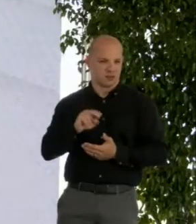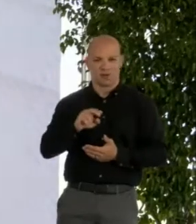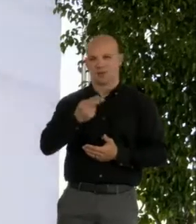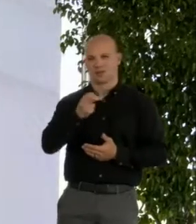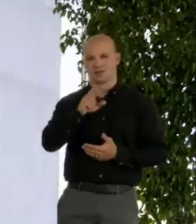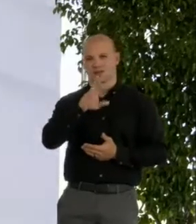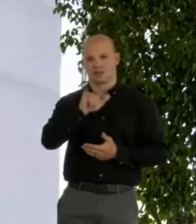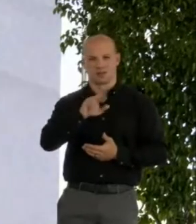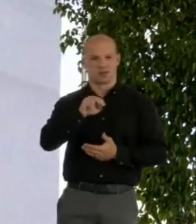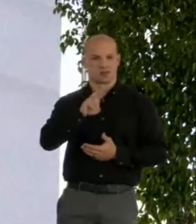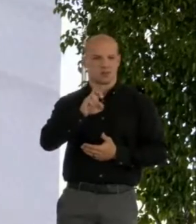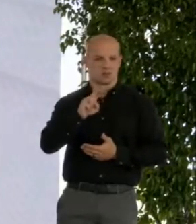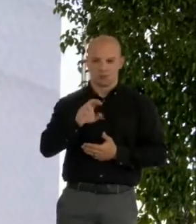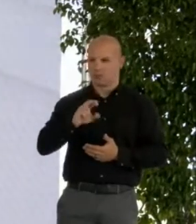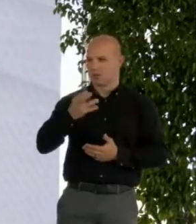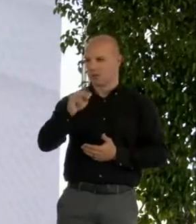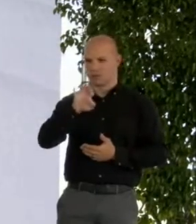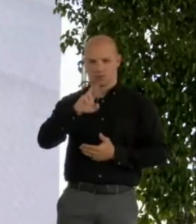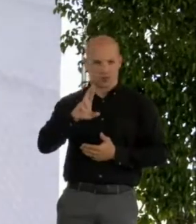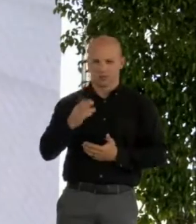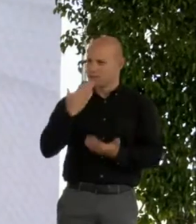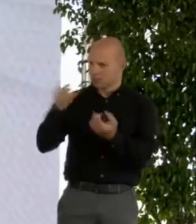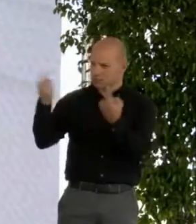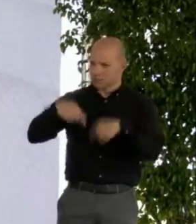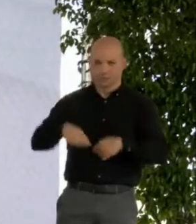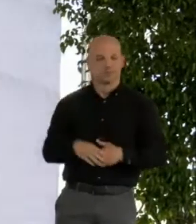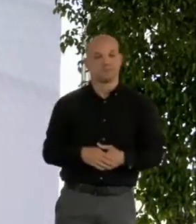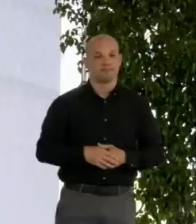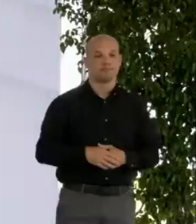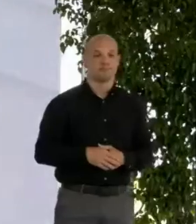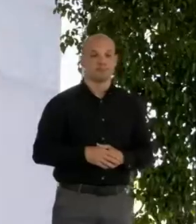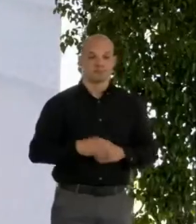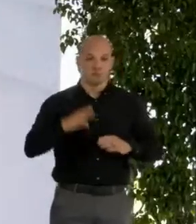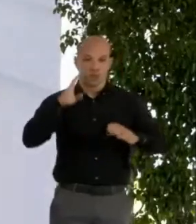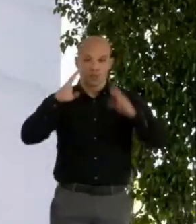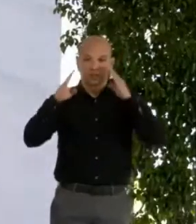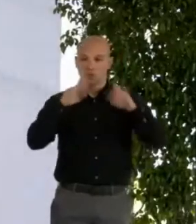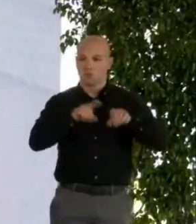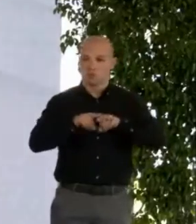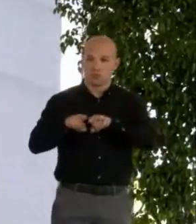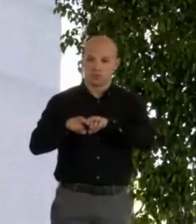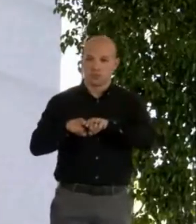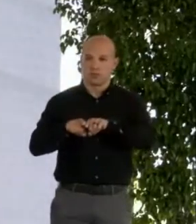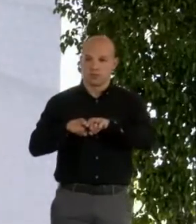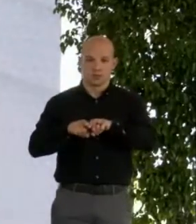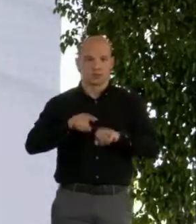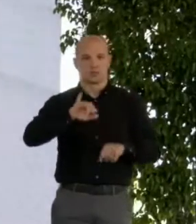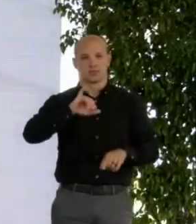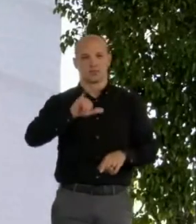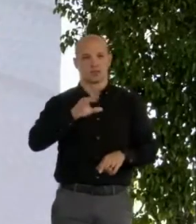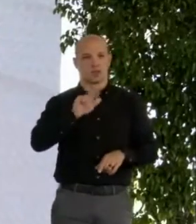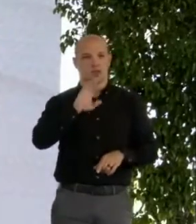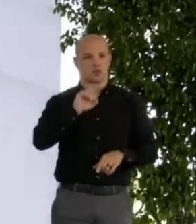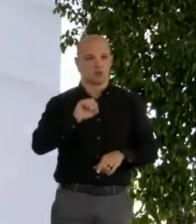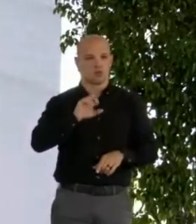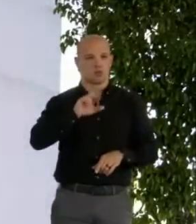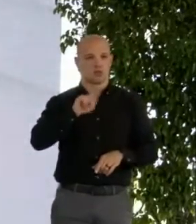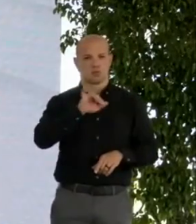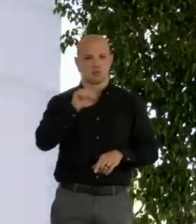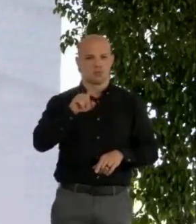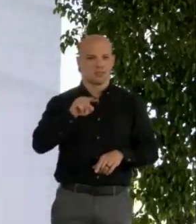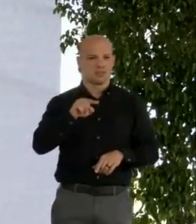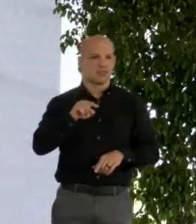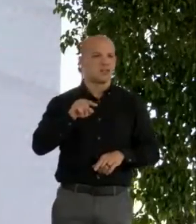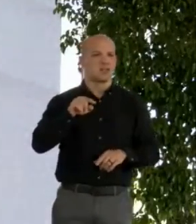Newman, Eddie Charbonnier, gracias por estar aquí. Un saludo también a Jacobo Ortiz, de Las Brisas